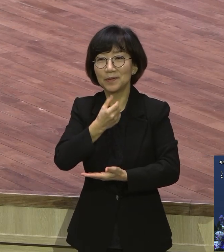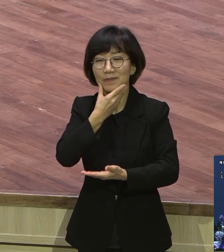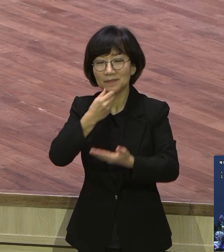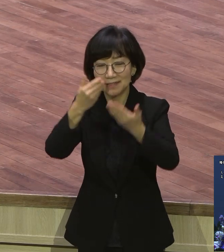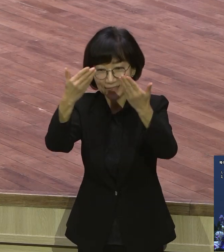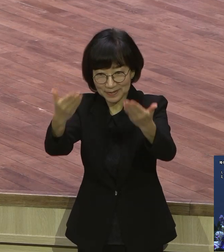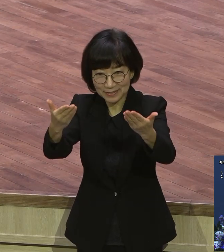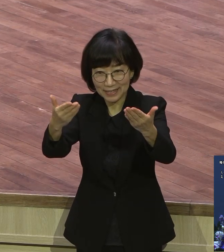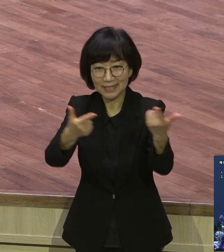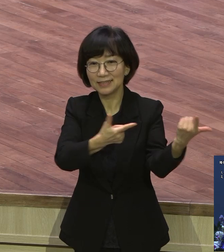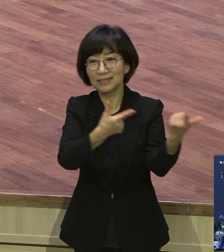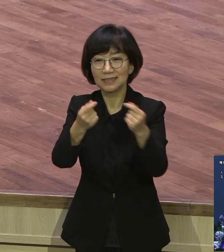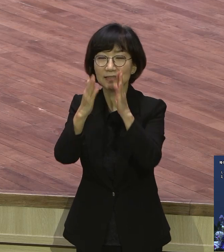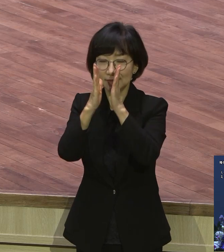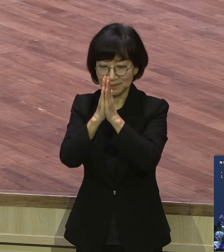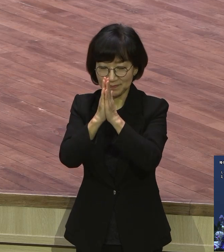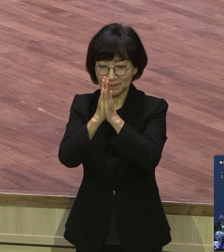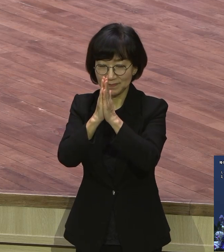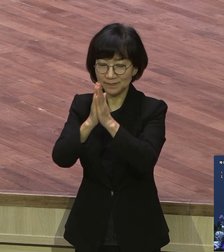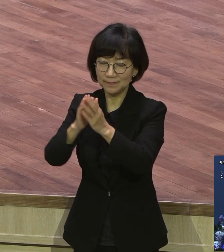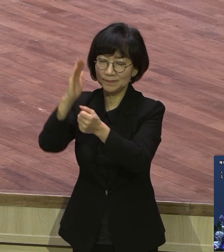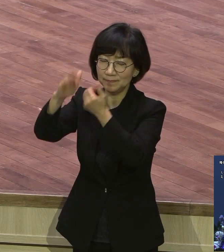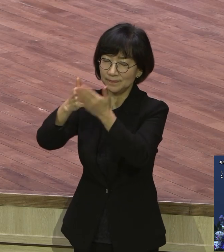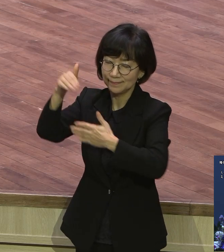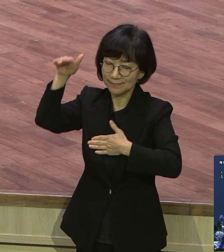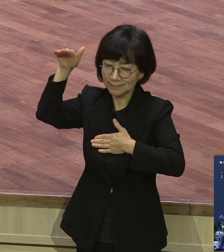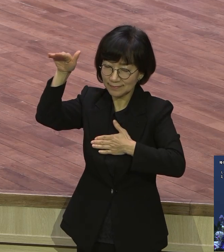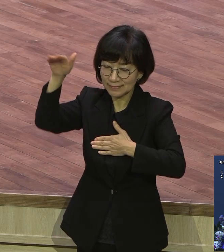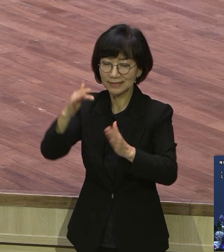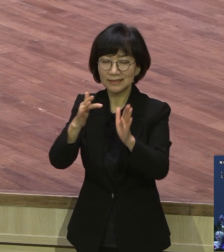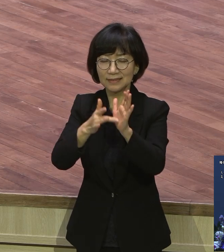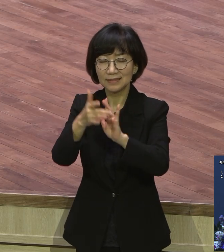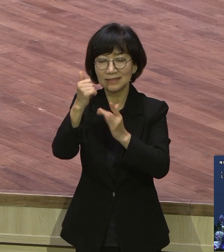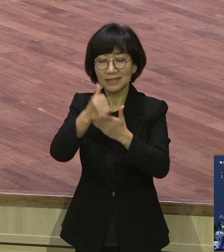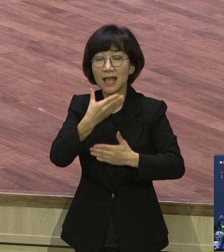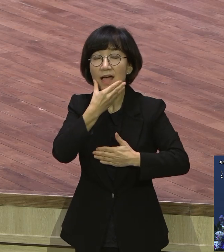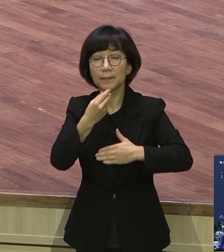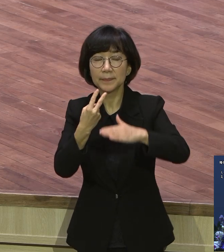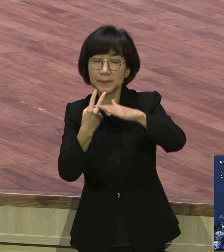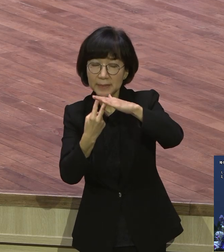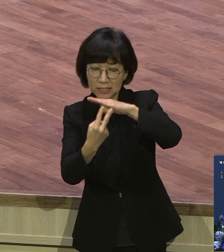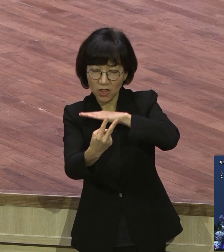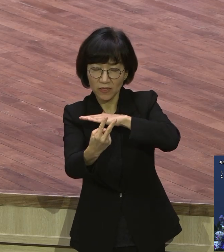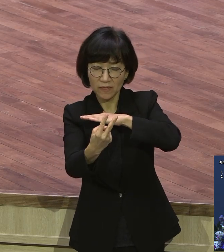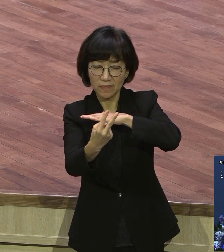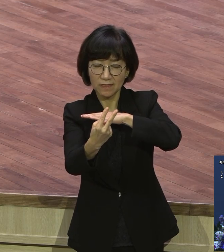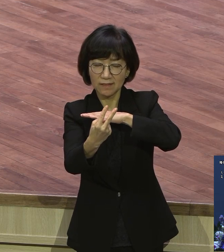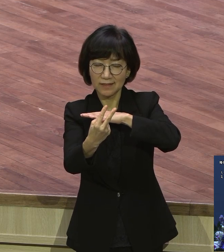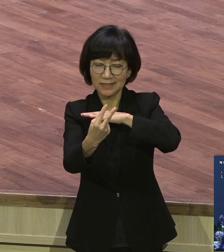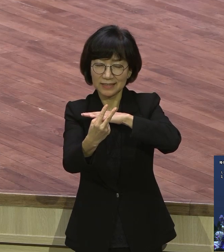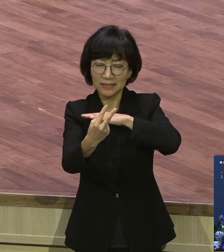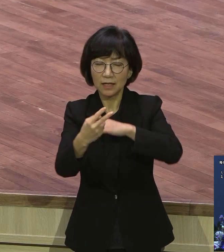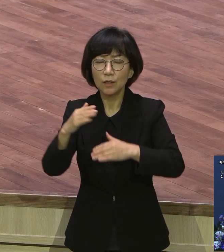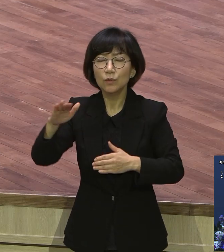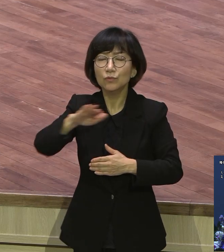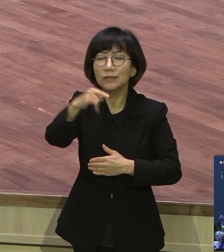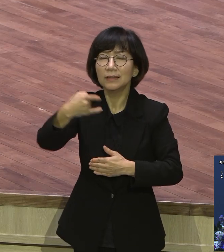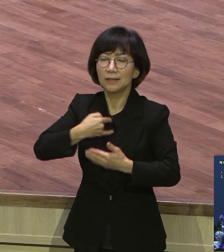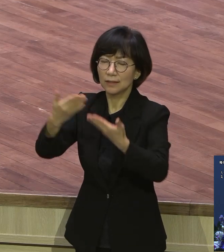아버지 하나님 예수님의 행복 비전 참으로 하나님께서 우리에게 주신